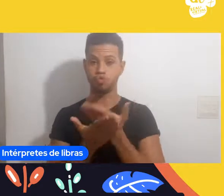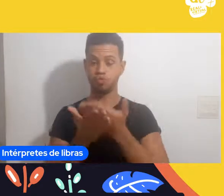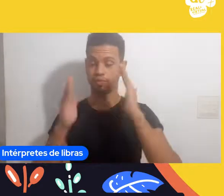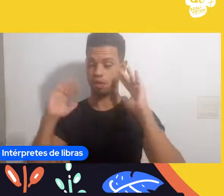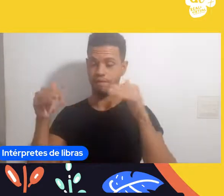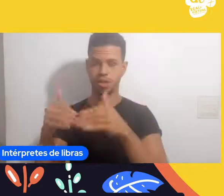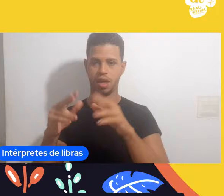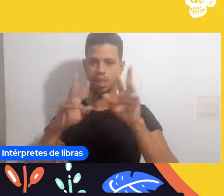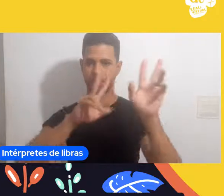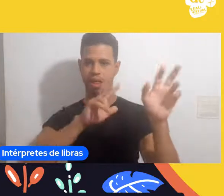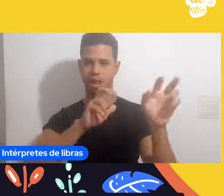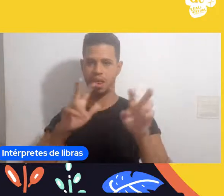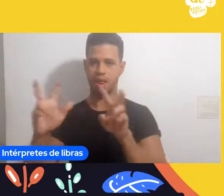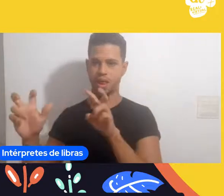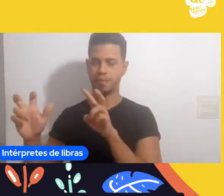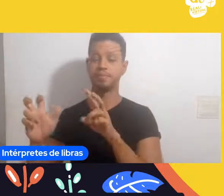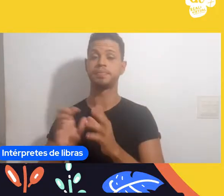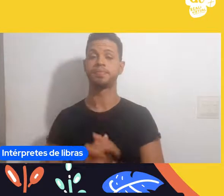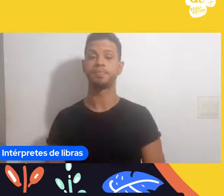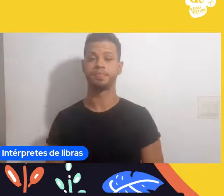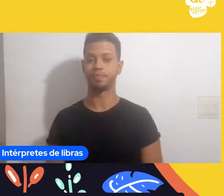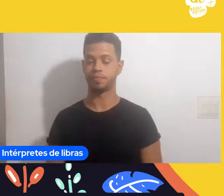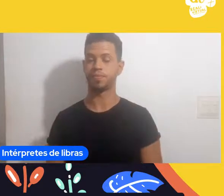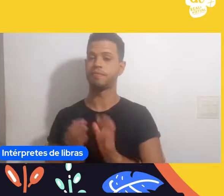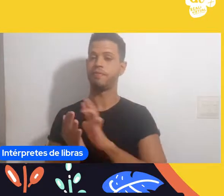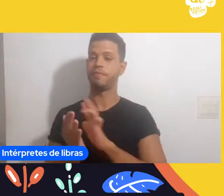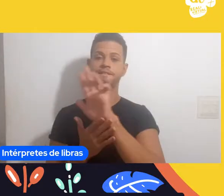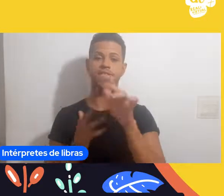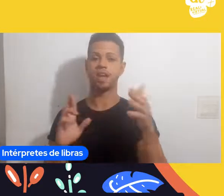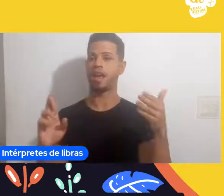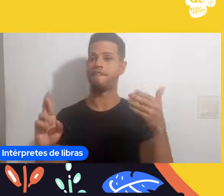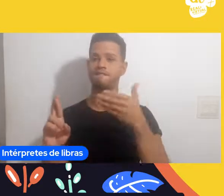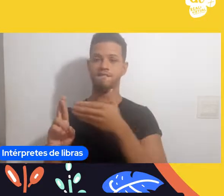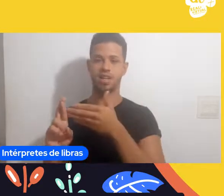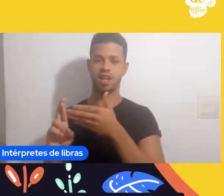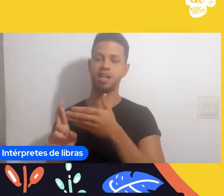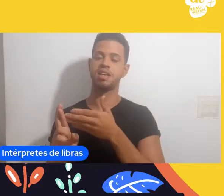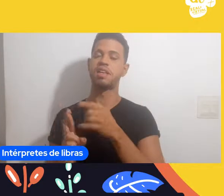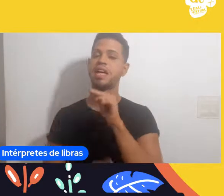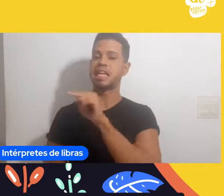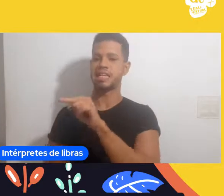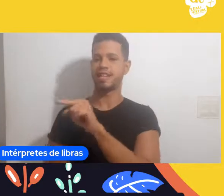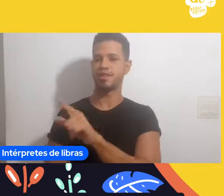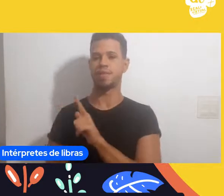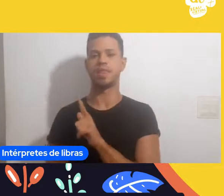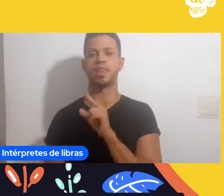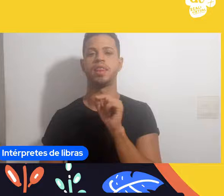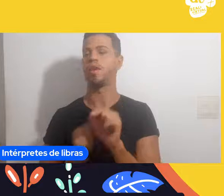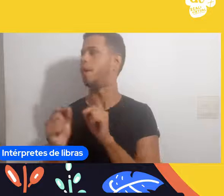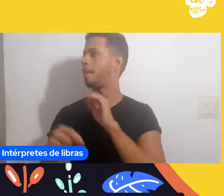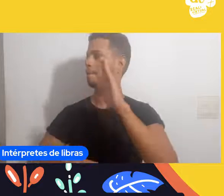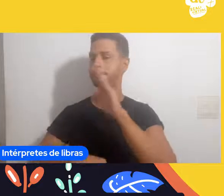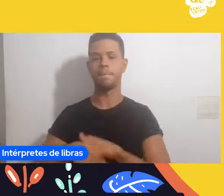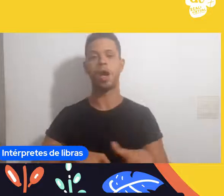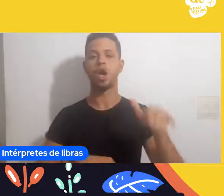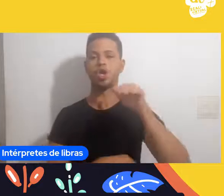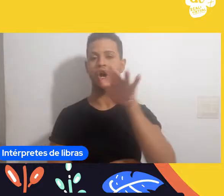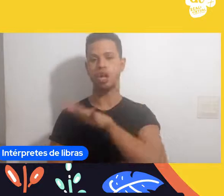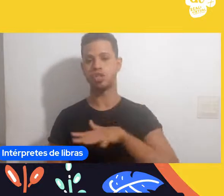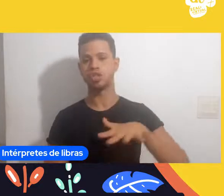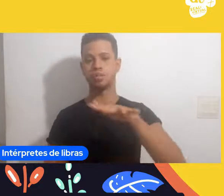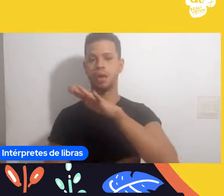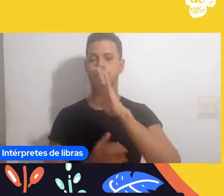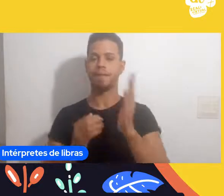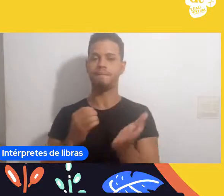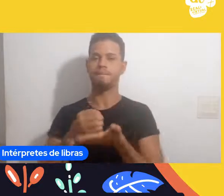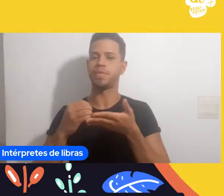temática, várias referências, isso nos traz ainda maiores bases, né?